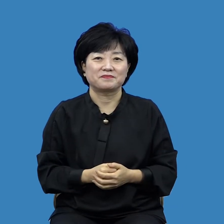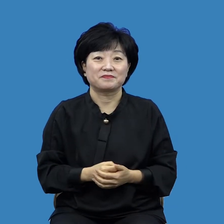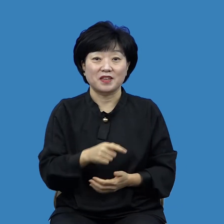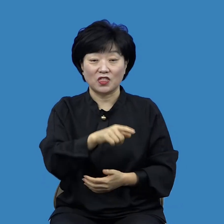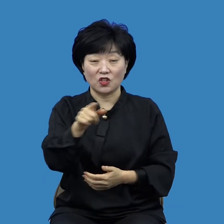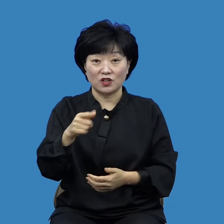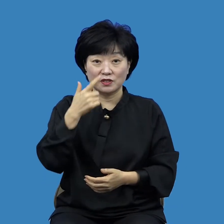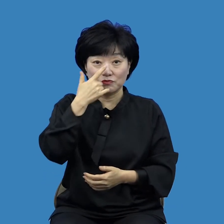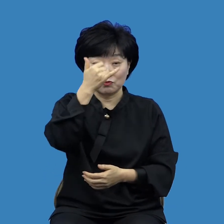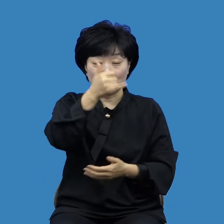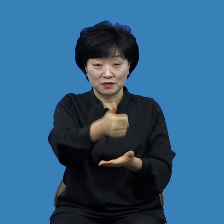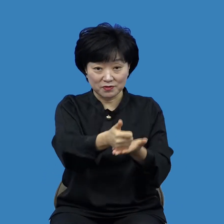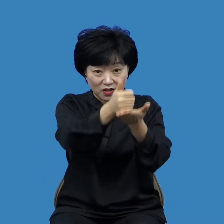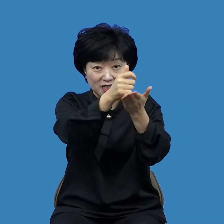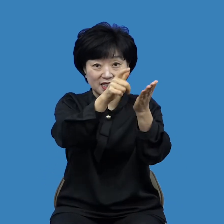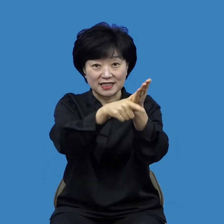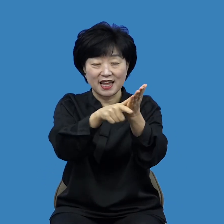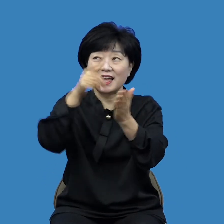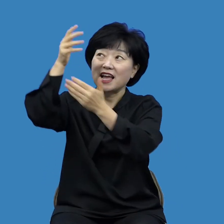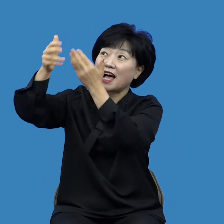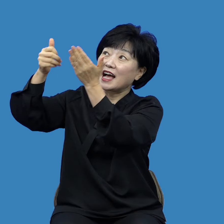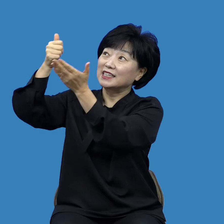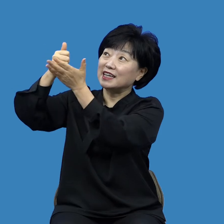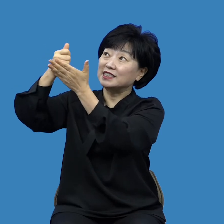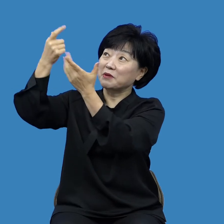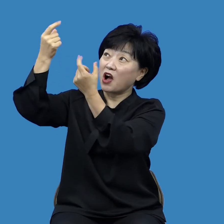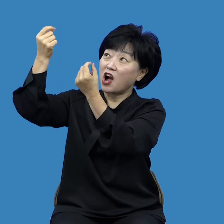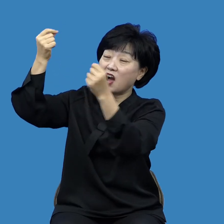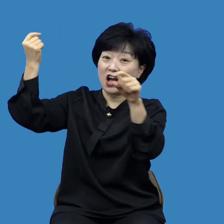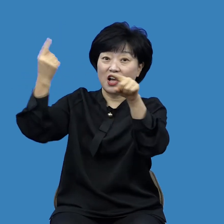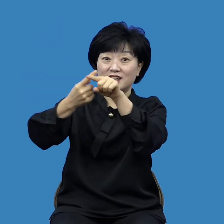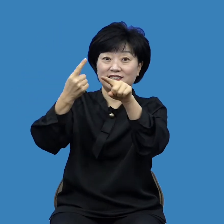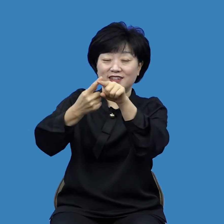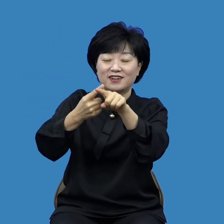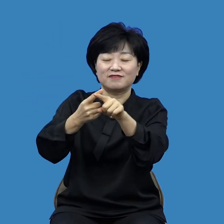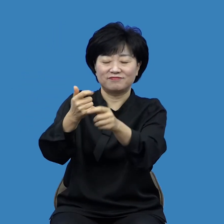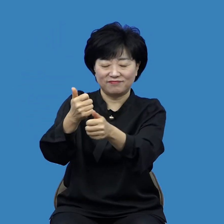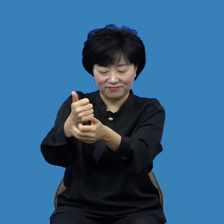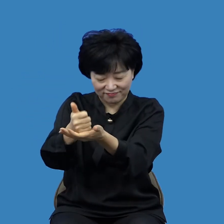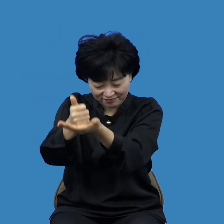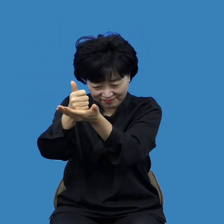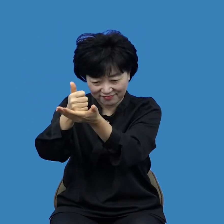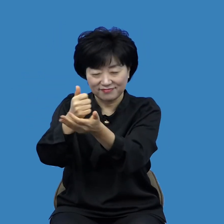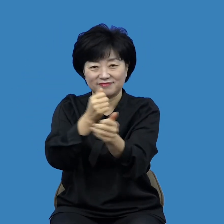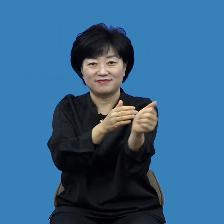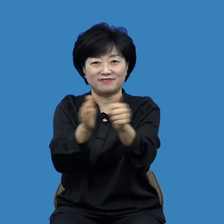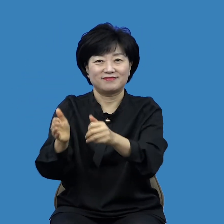너희 부모님을 섬길 때 하나님 대하듯이 해야 돼. 아멘.